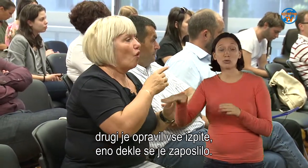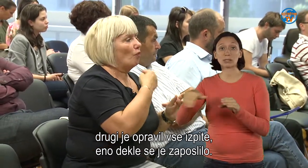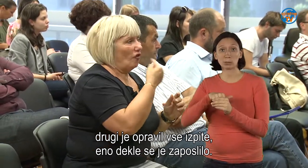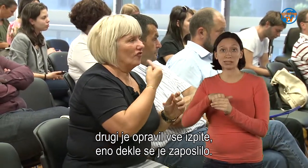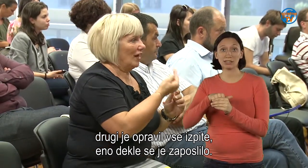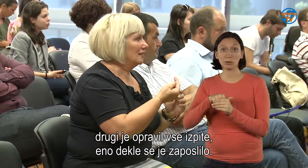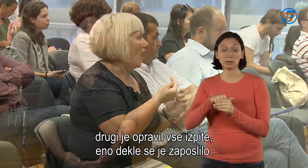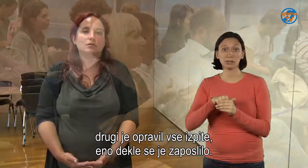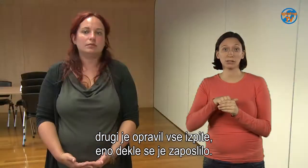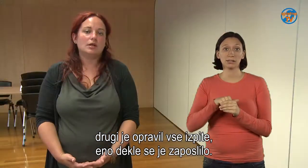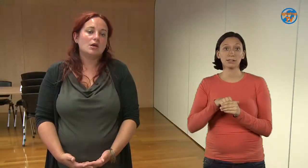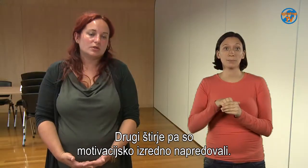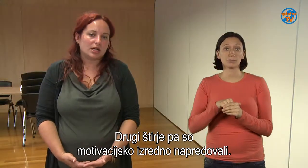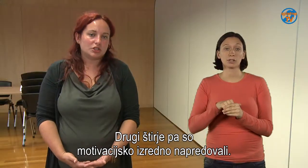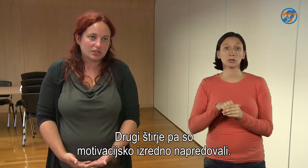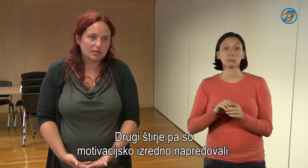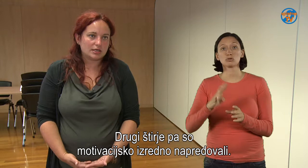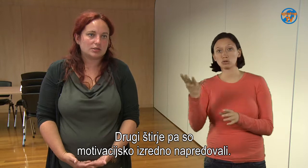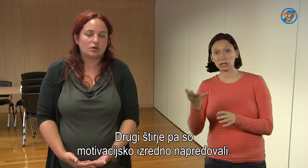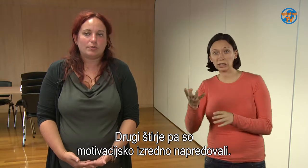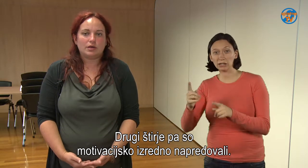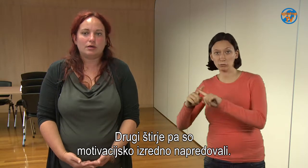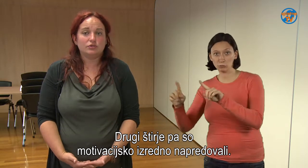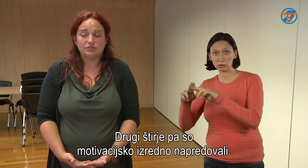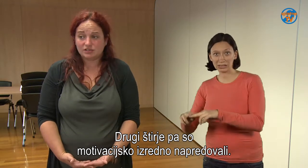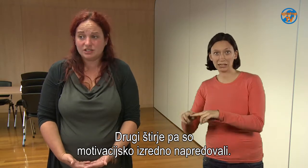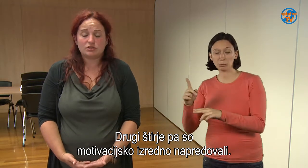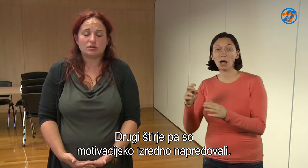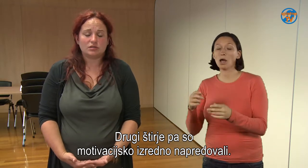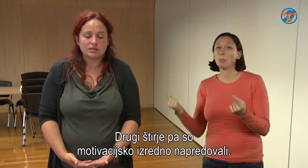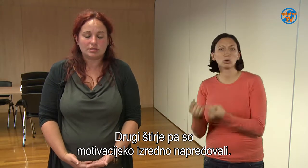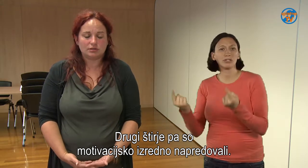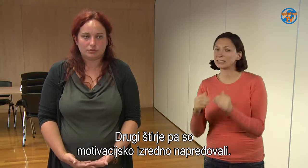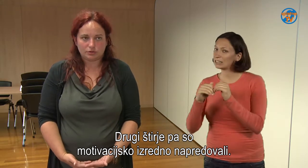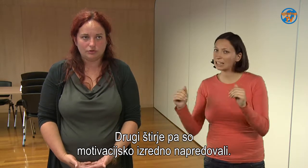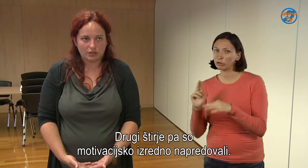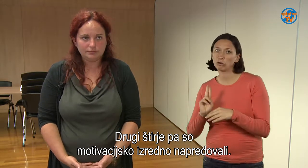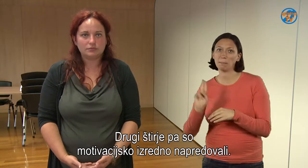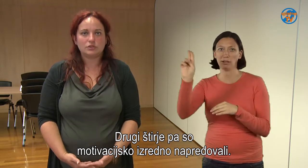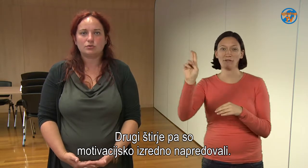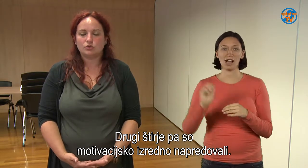zaposlitev, ostali 4 so pa motivacijsko izredno napredovali.